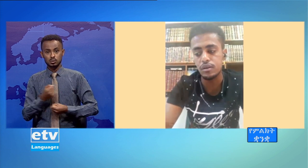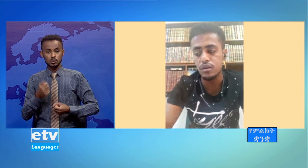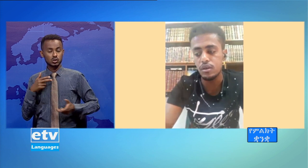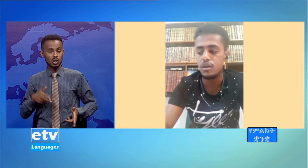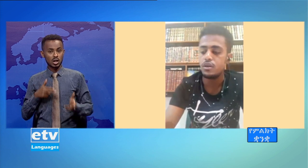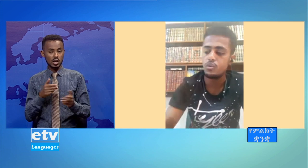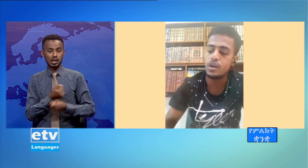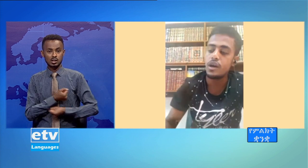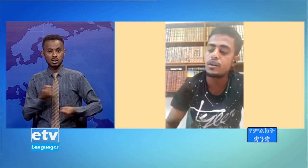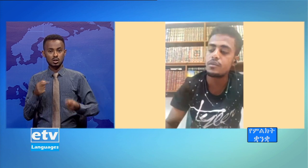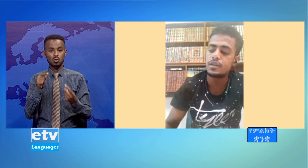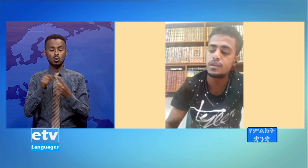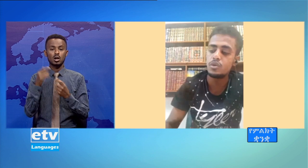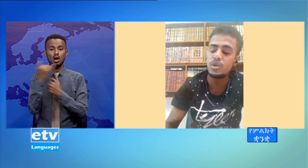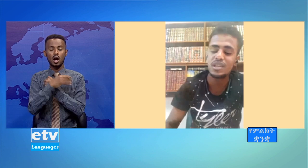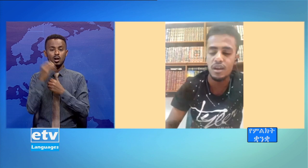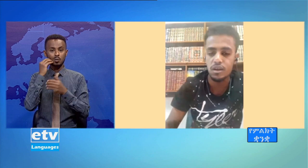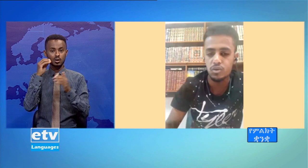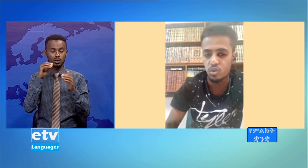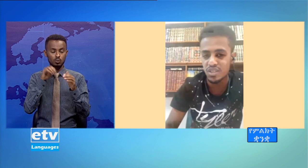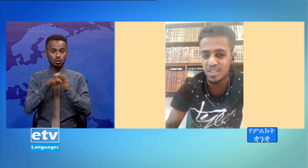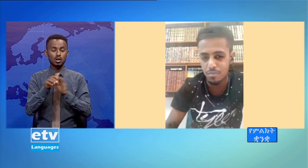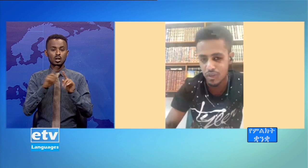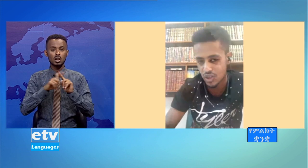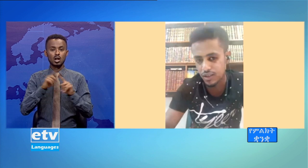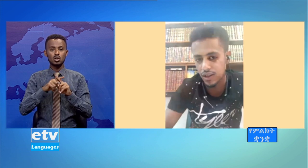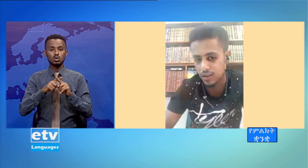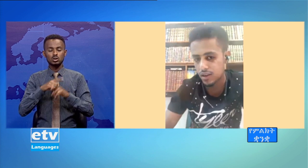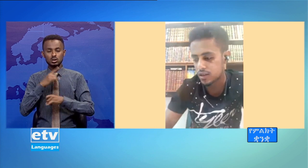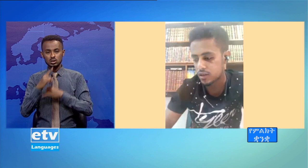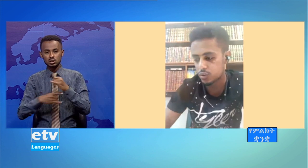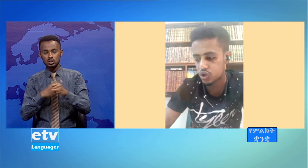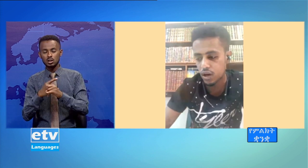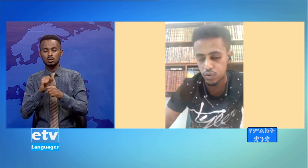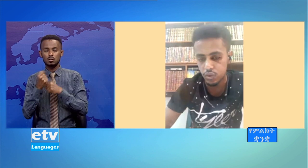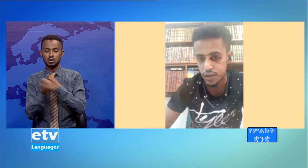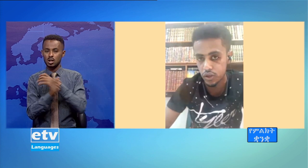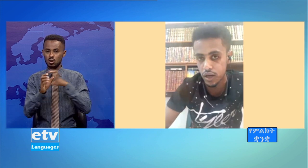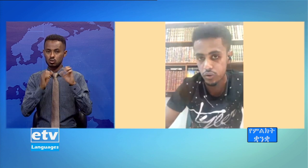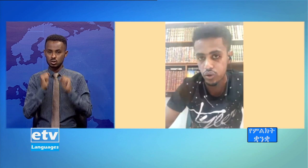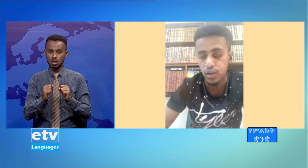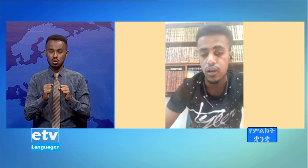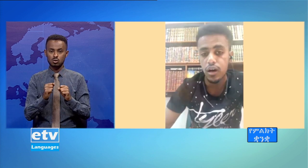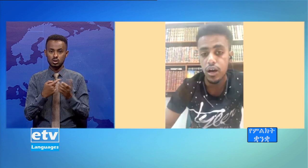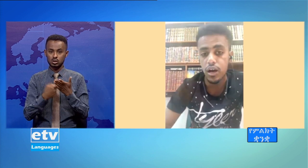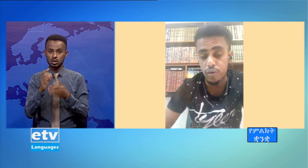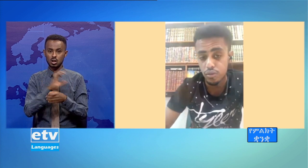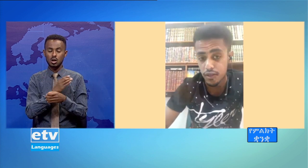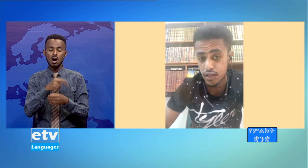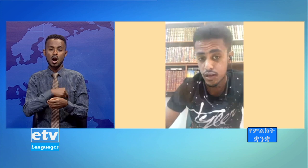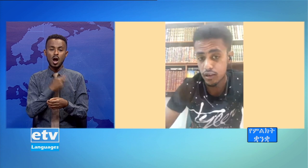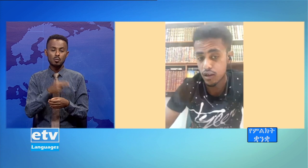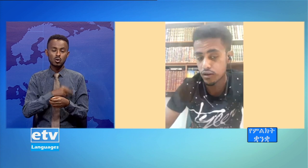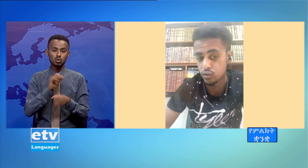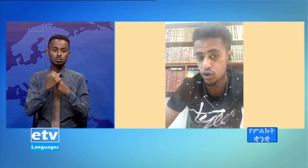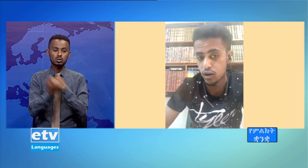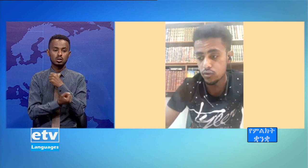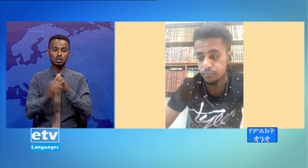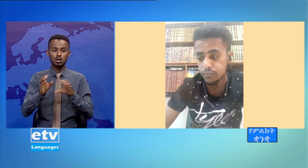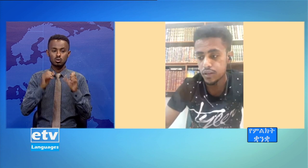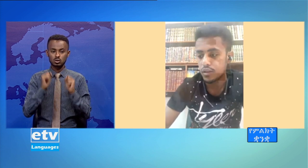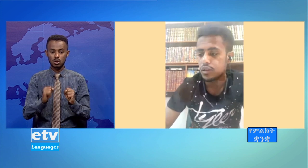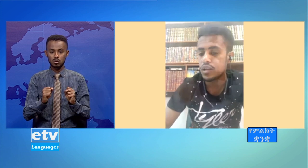እያስታጠቀ ወደ ሀገር ቤት ገብተው የተለያዩ ዘር መሰረት ሊያደርጉ ይችላሉ። እነዚህ ኃይሎች ሃይማኖትን መሰረት ሊያደርጉ